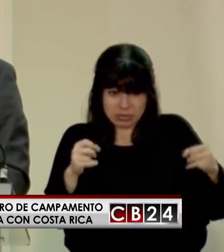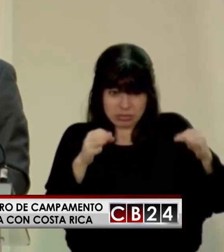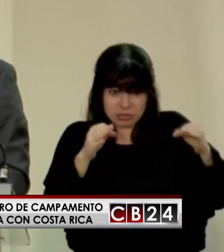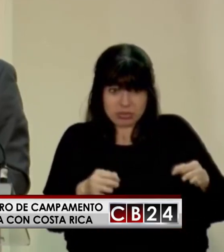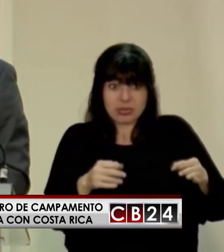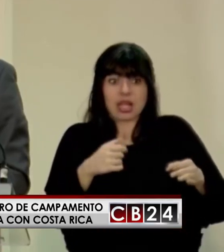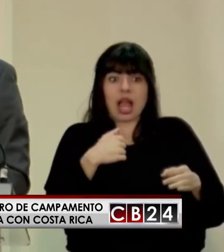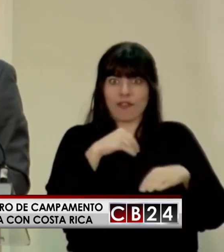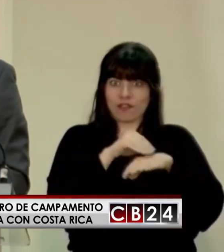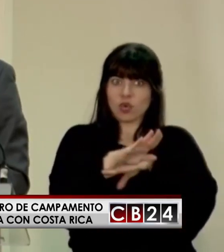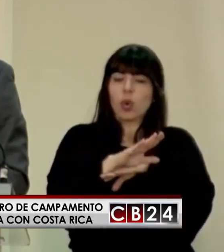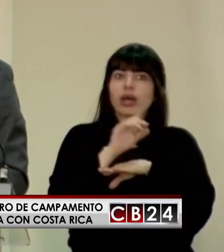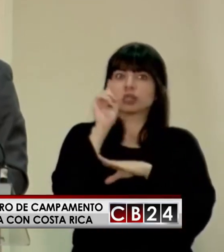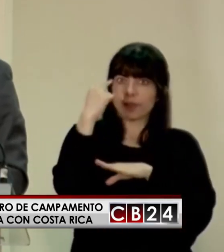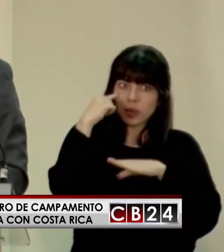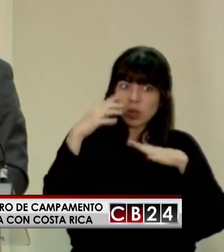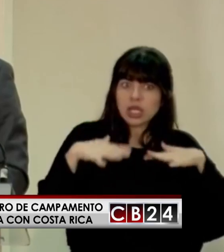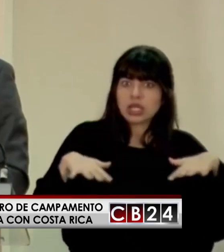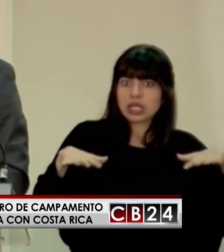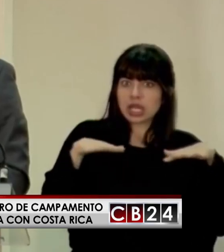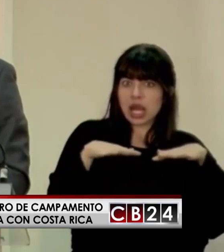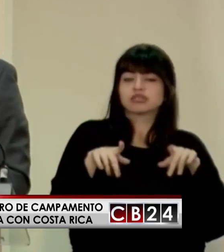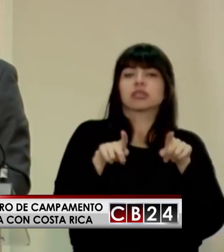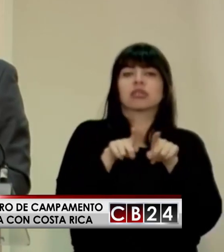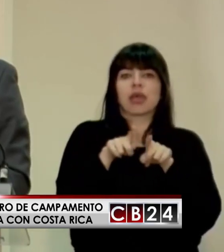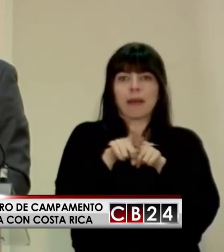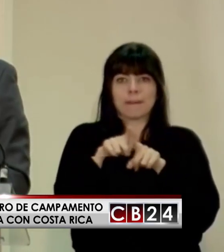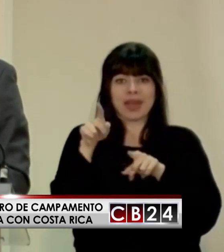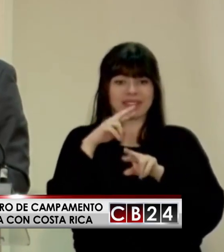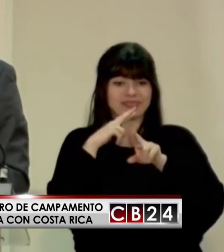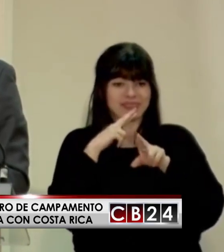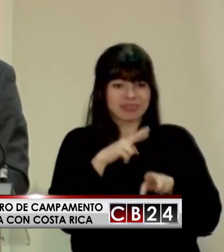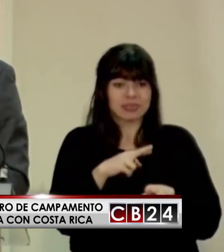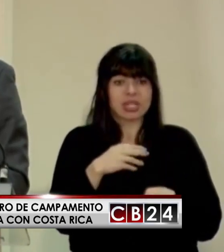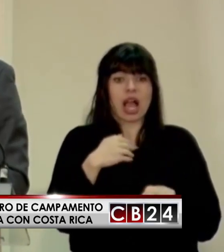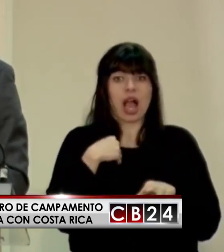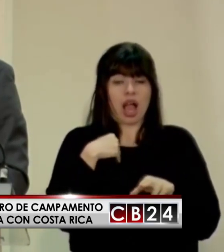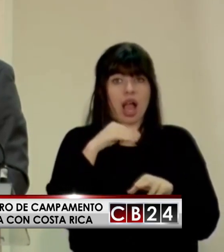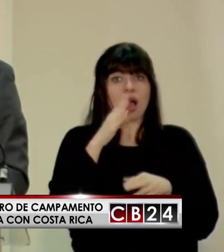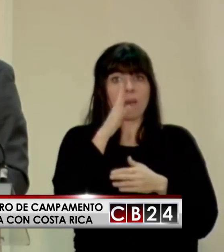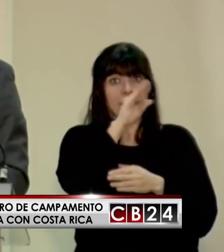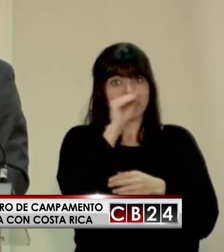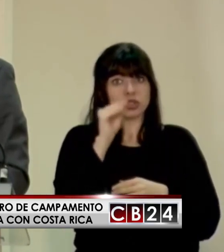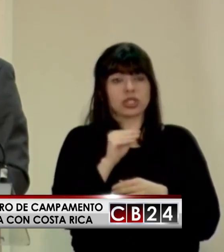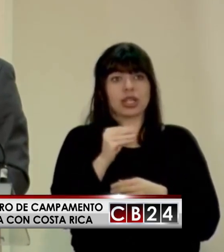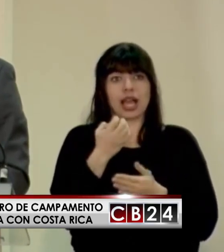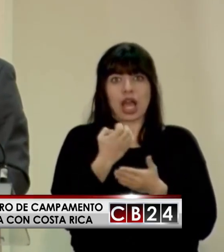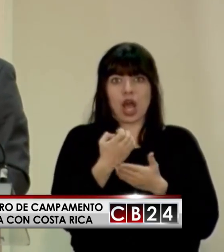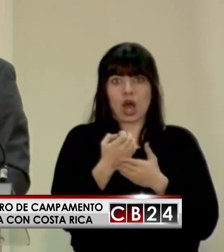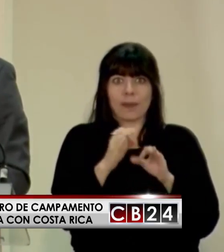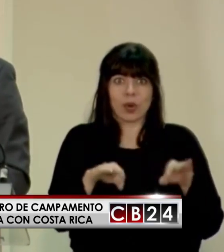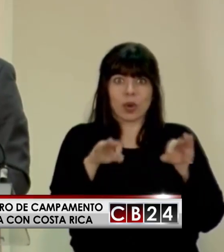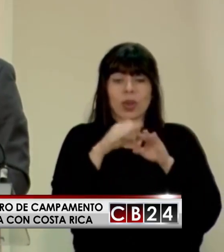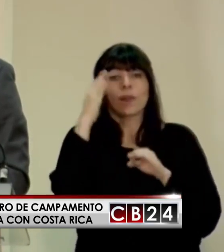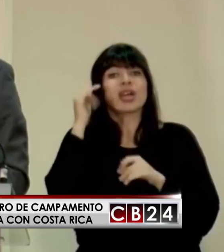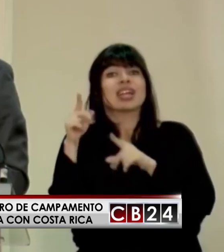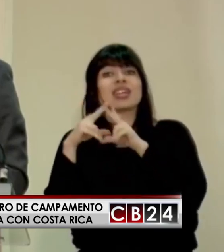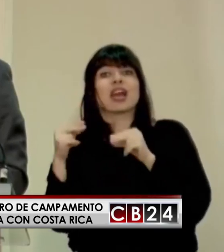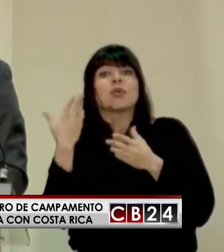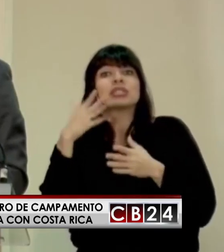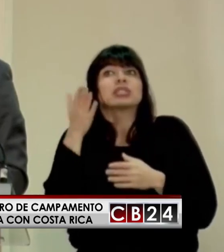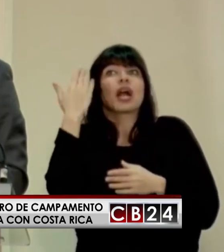alcances geopolíticos de primer nivel, también tiene una significación económica muy importante, porque Nicaragua había vendido